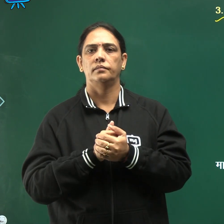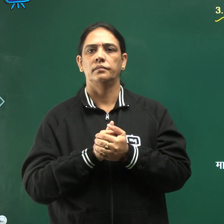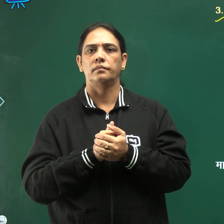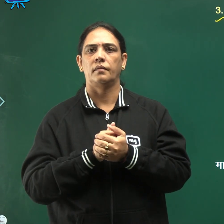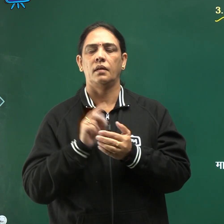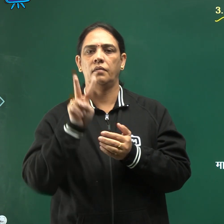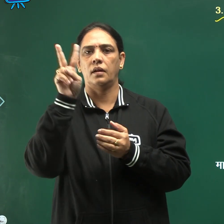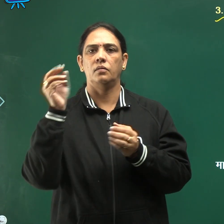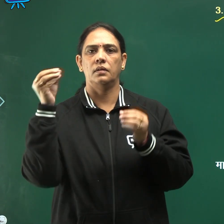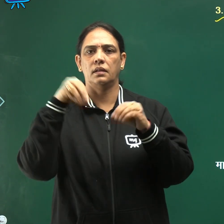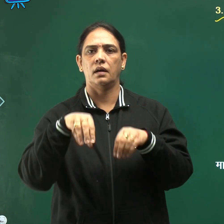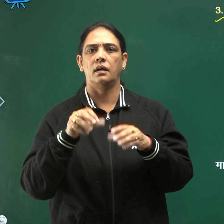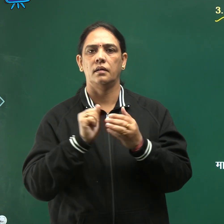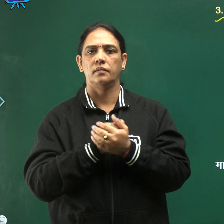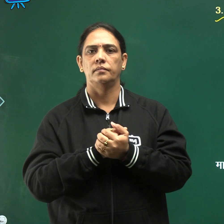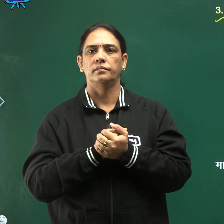मान देता है।